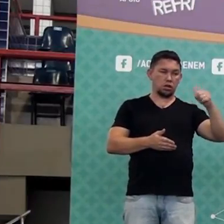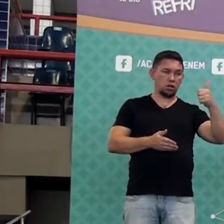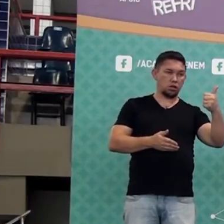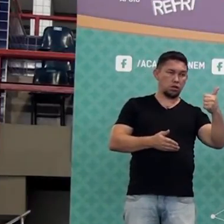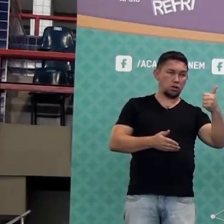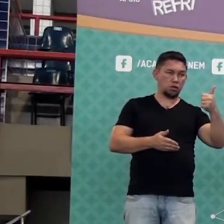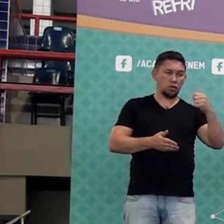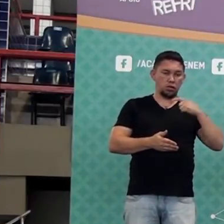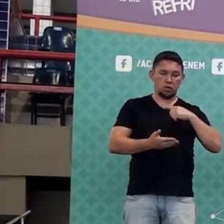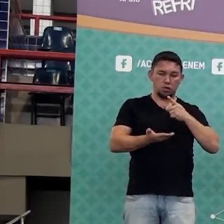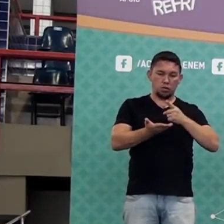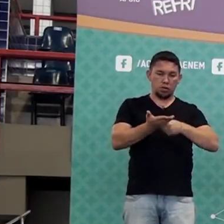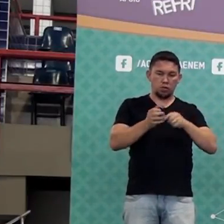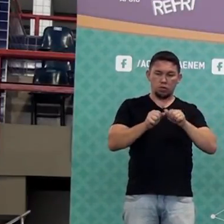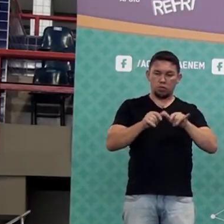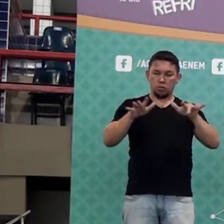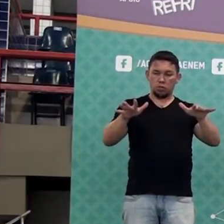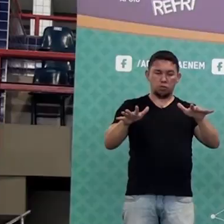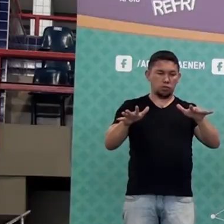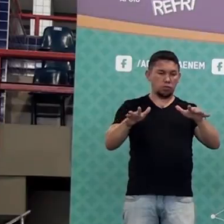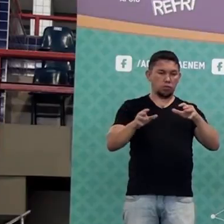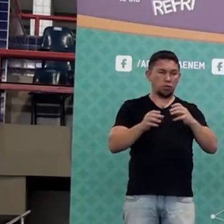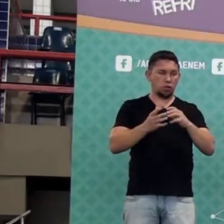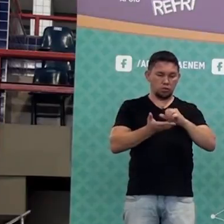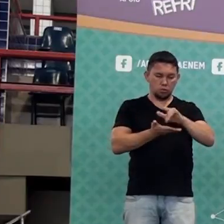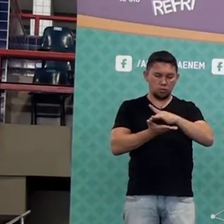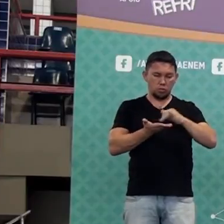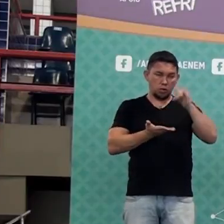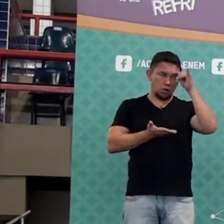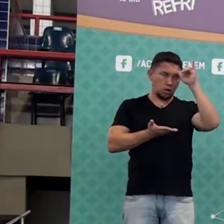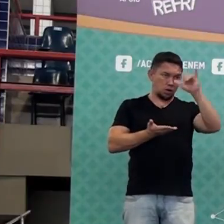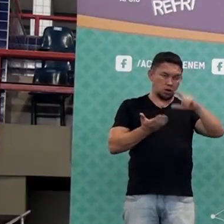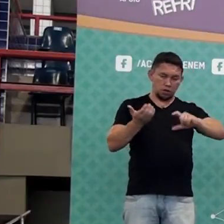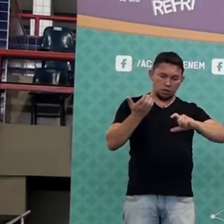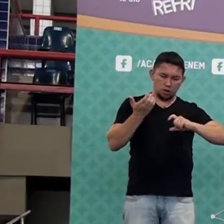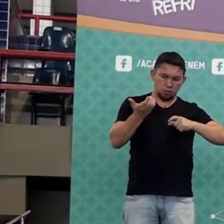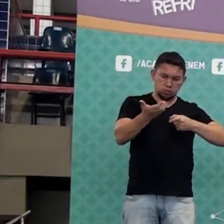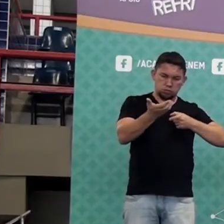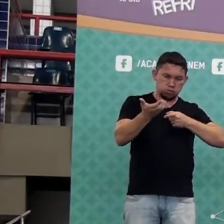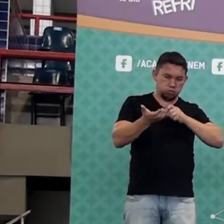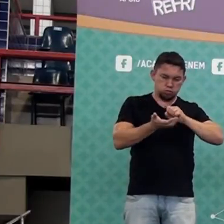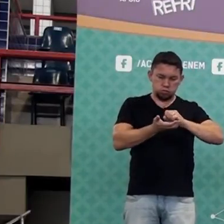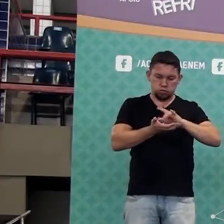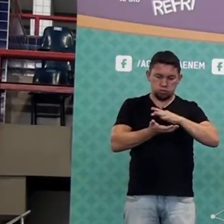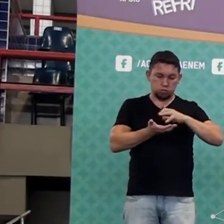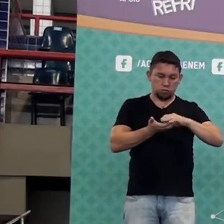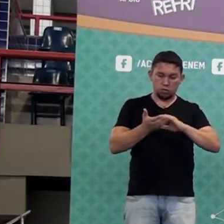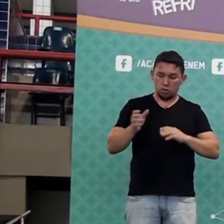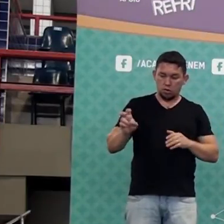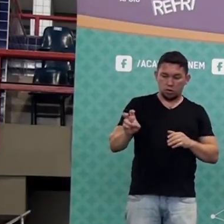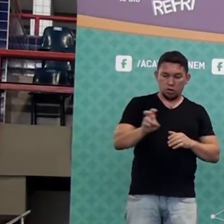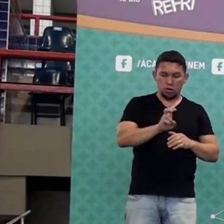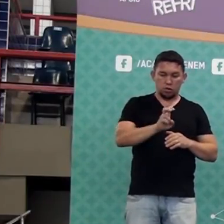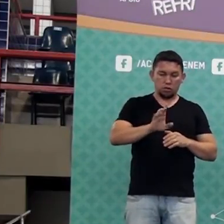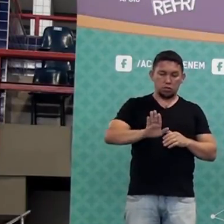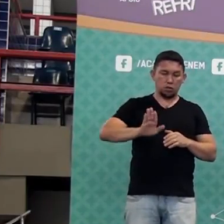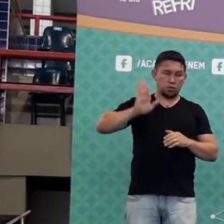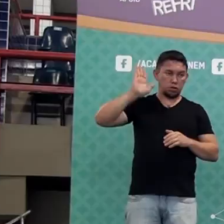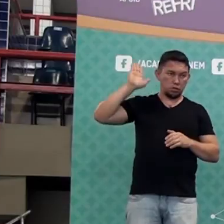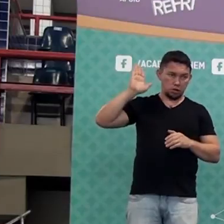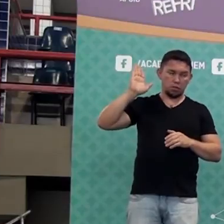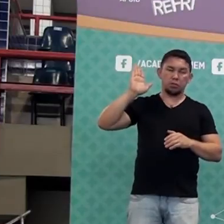é o acordo da não proliferação de armas nucleares. Como é esse acordo? Esses 5 países prometiam,